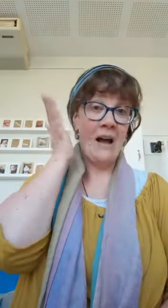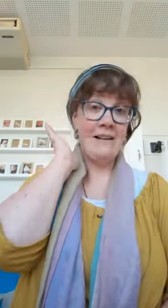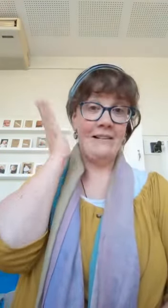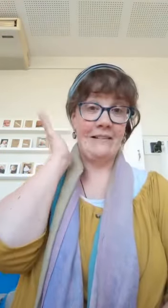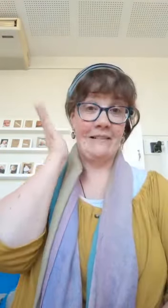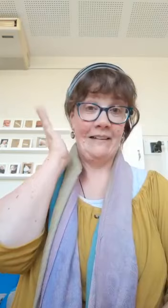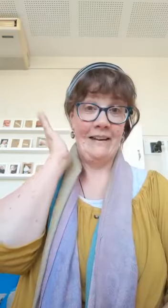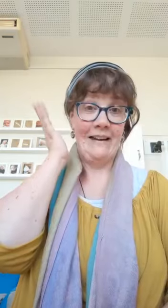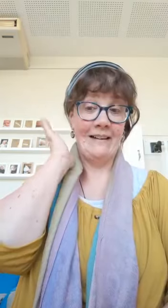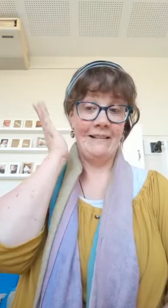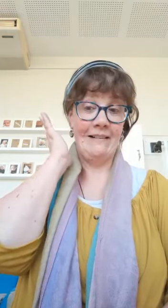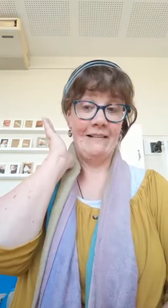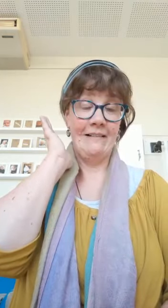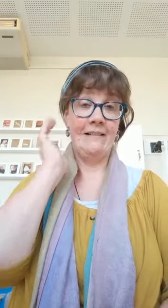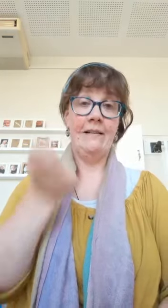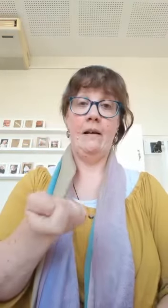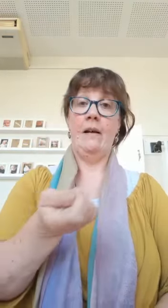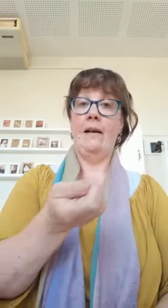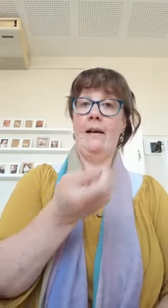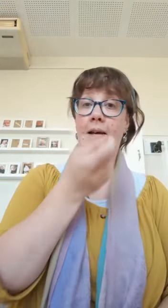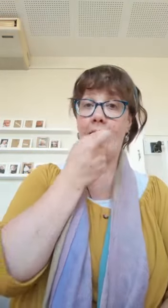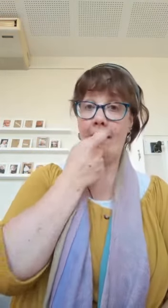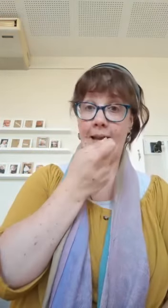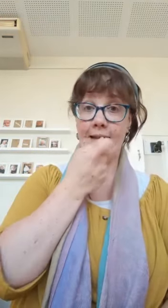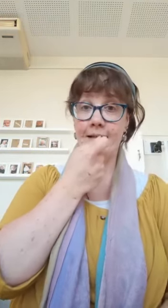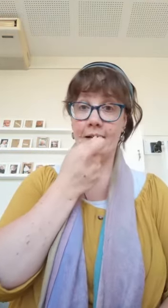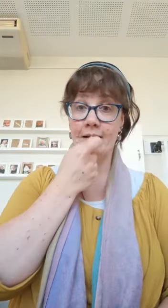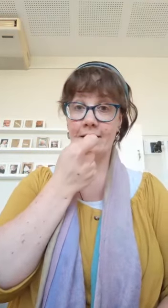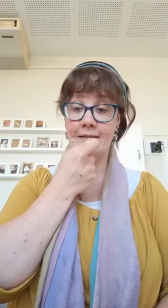Smakelijk. Lekker. Eten.